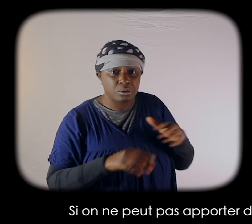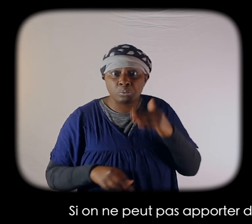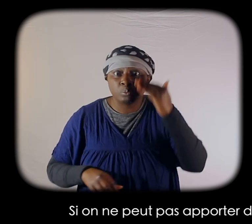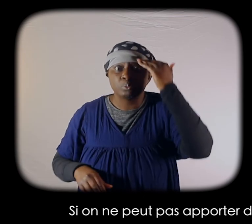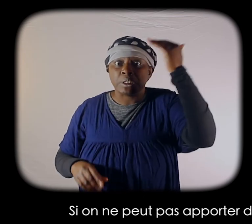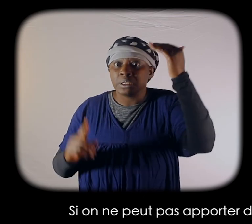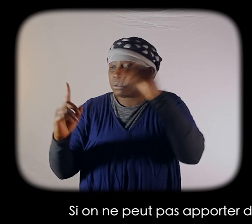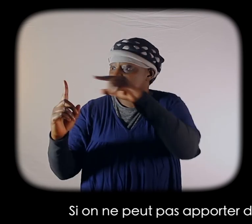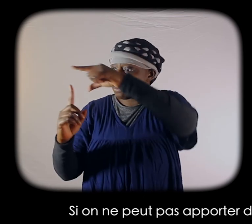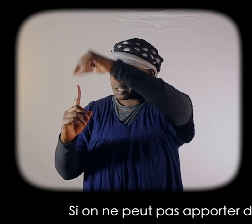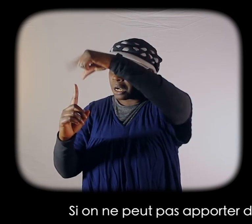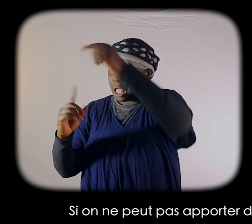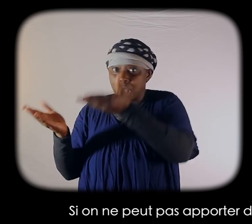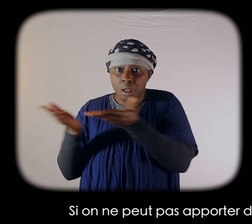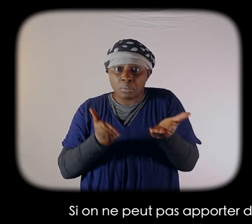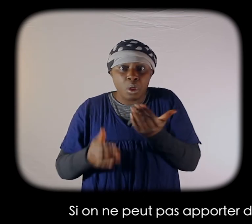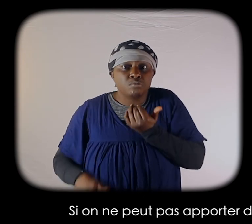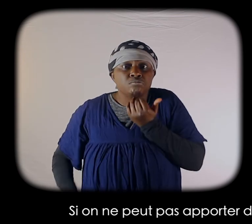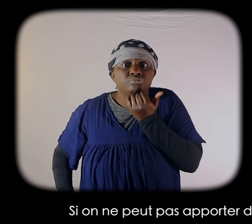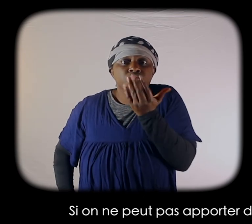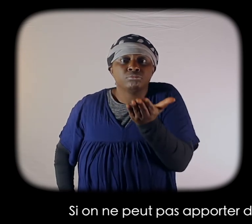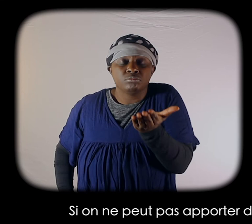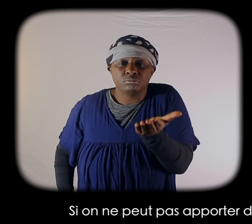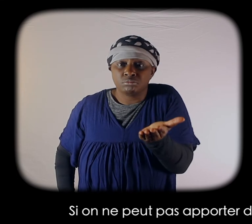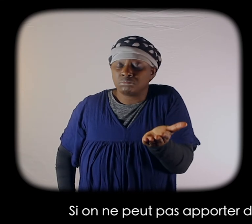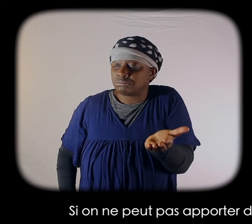如果不能带来麦粒，